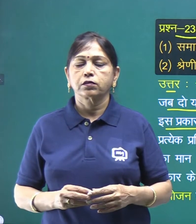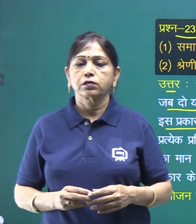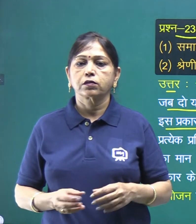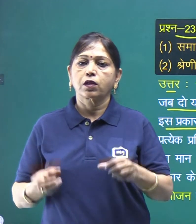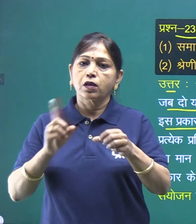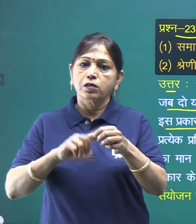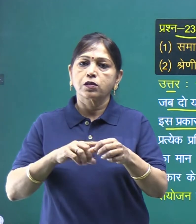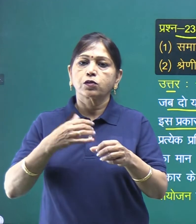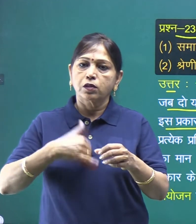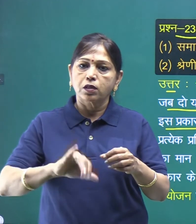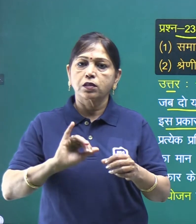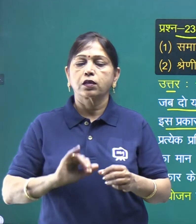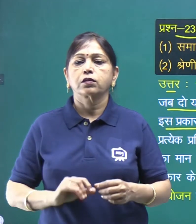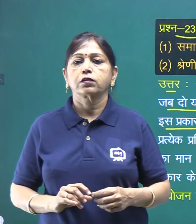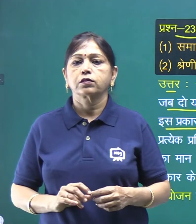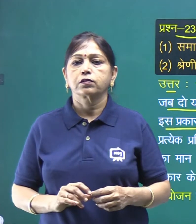संयोजित किया जाए कि